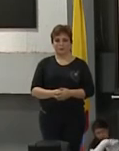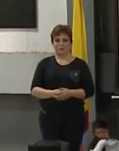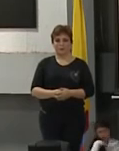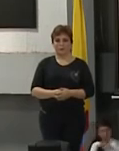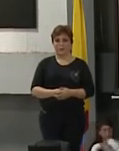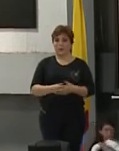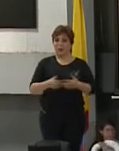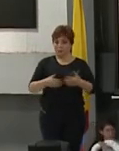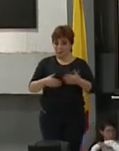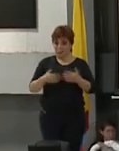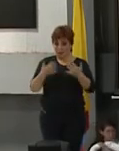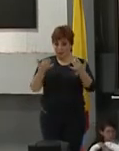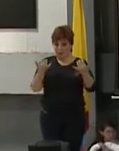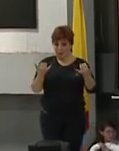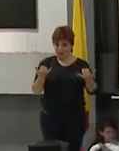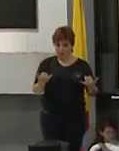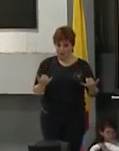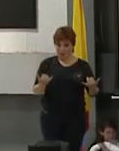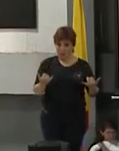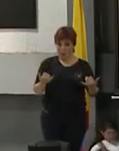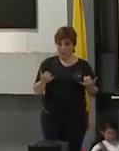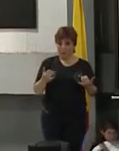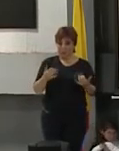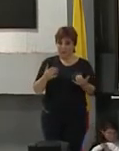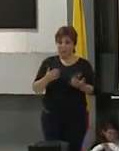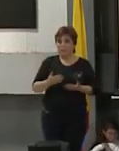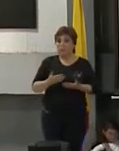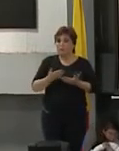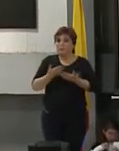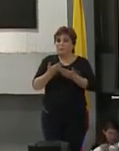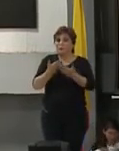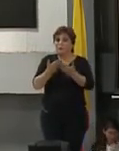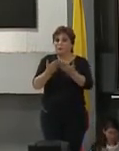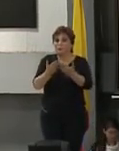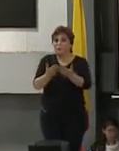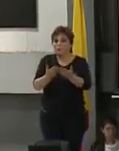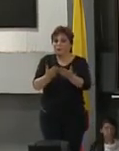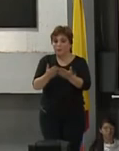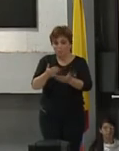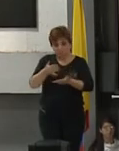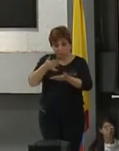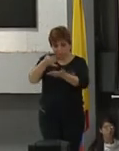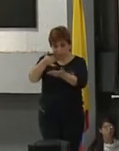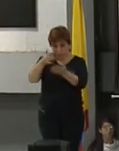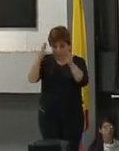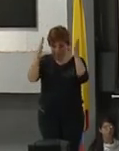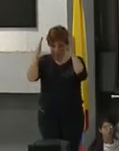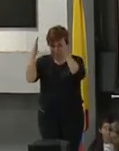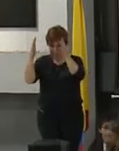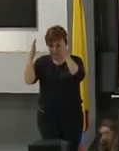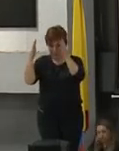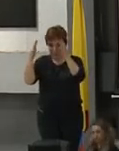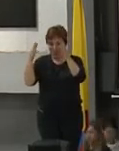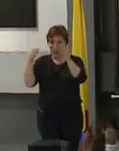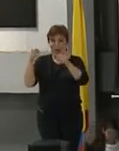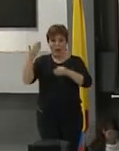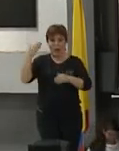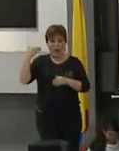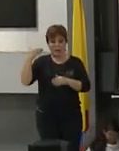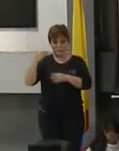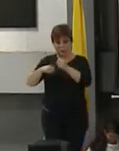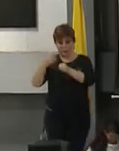de los estudiantes que concursaron y ganaron en la génesis del logo de los